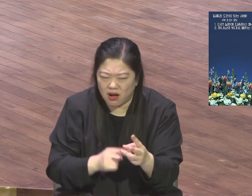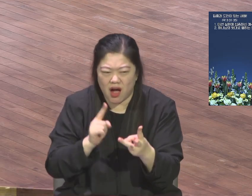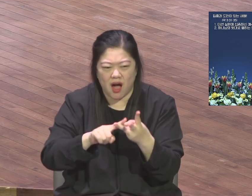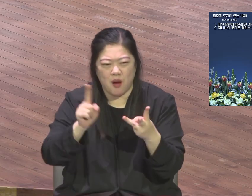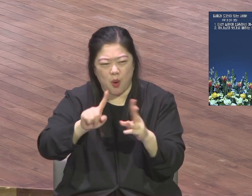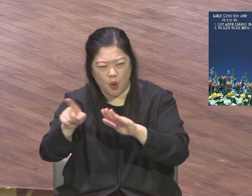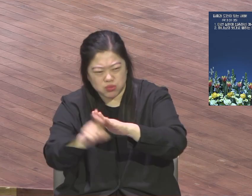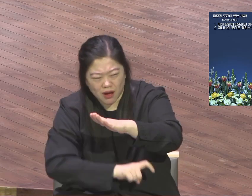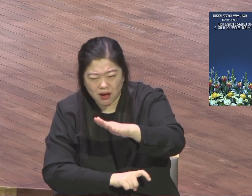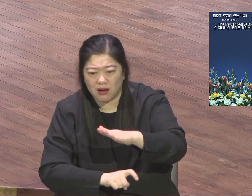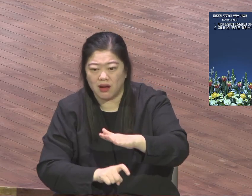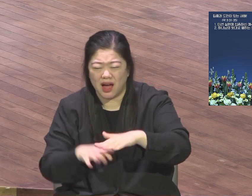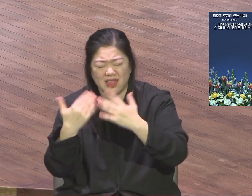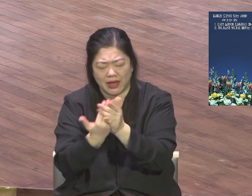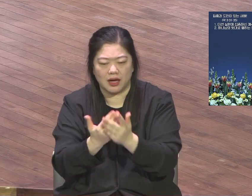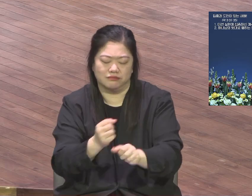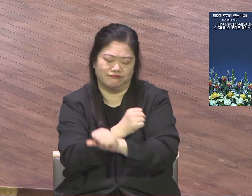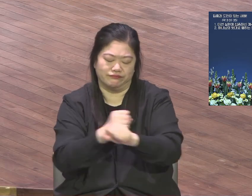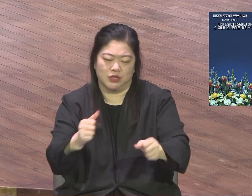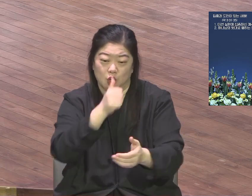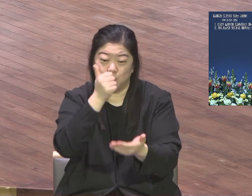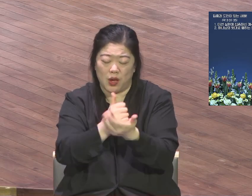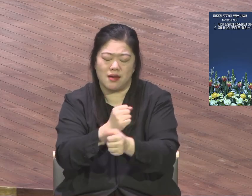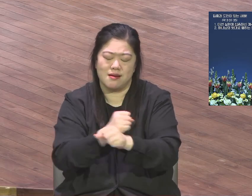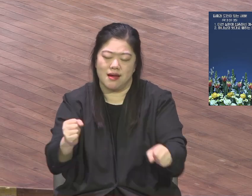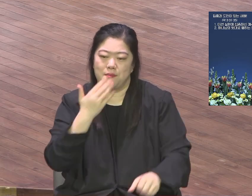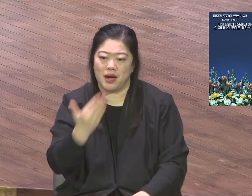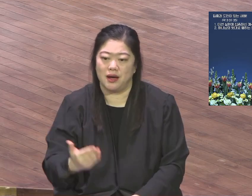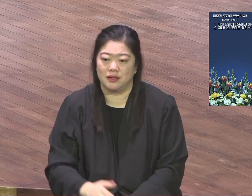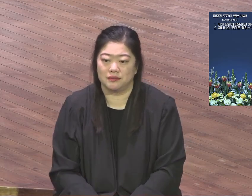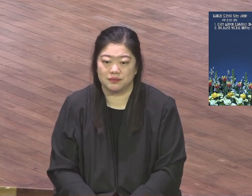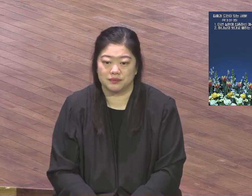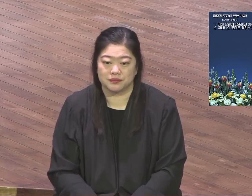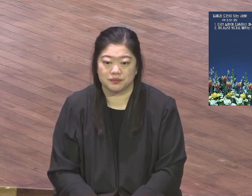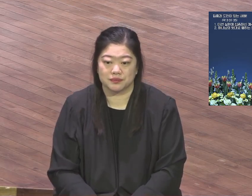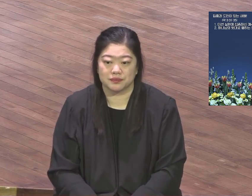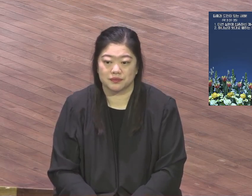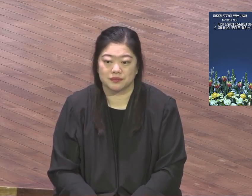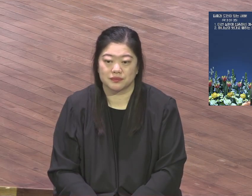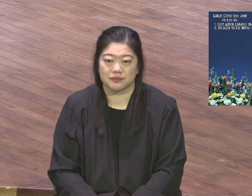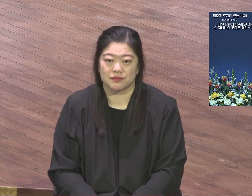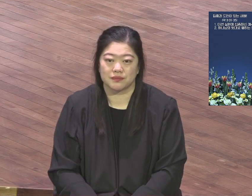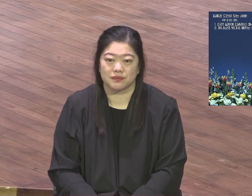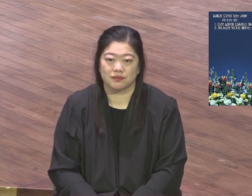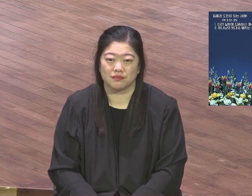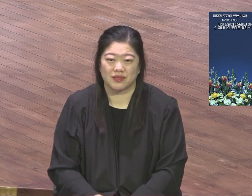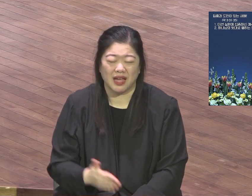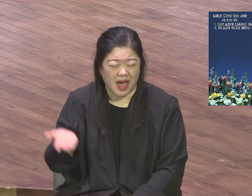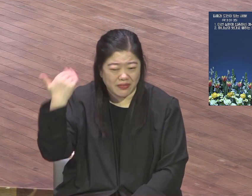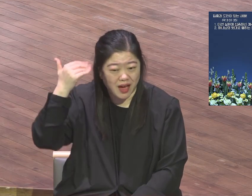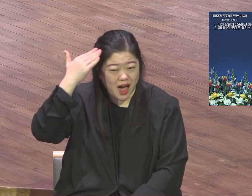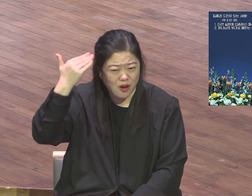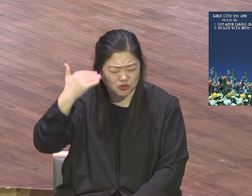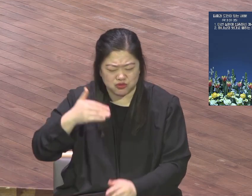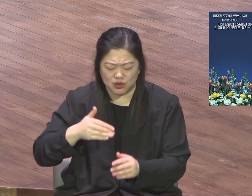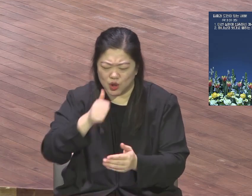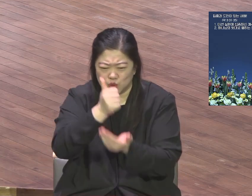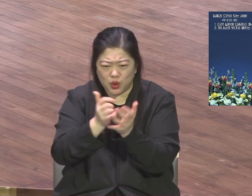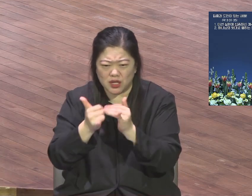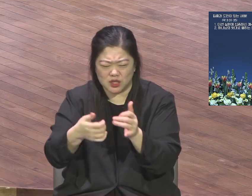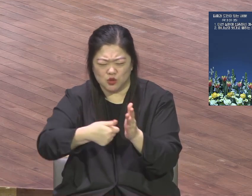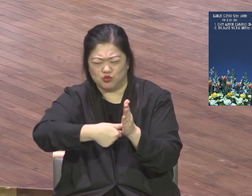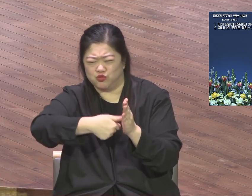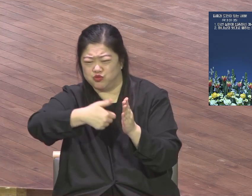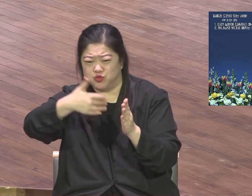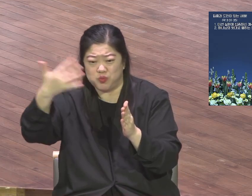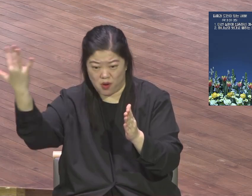할지라도 죄가 용서가 돼요. 살인자도 고재봉도 예수 믿고 천국 갔어요. 마지막 사형당하는 그 순간에 마지막 할 말